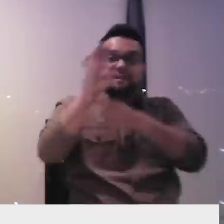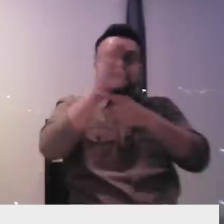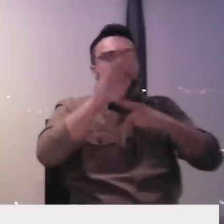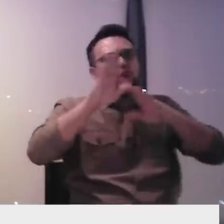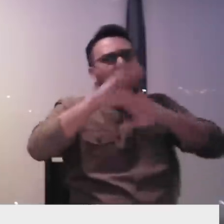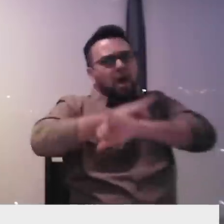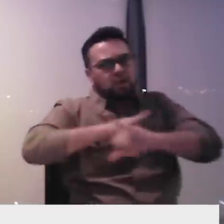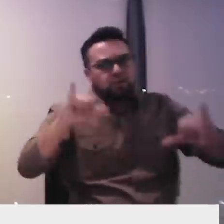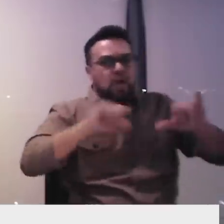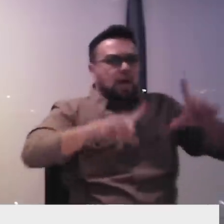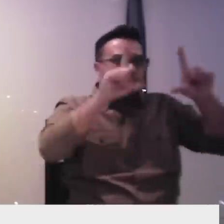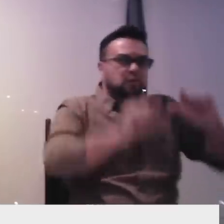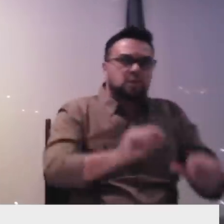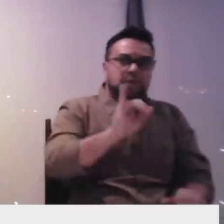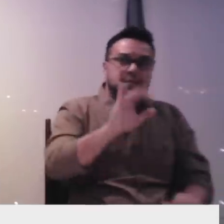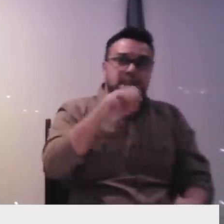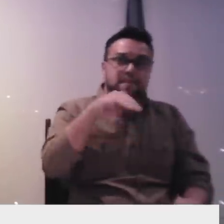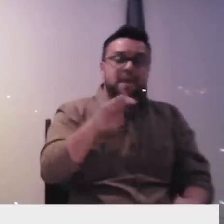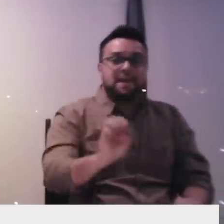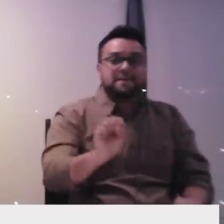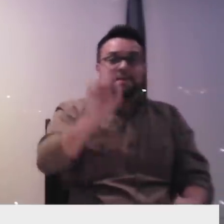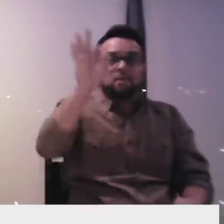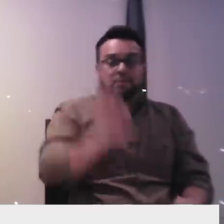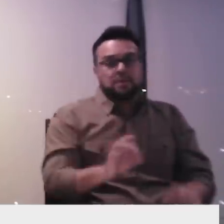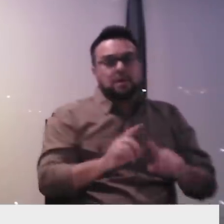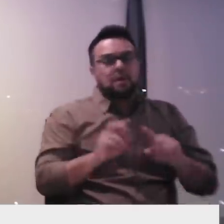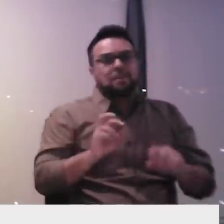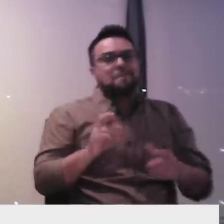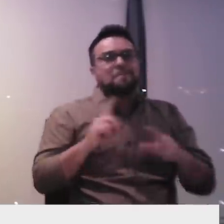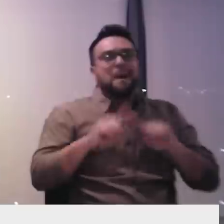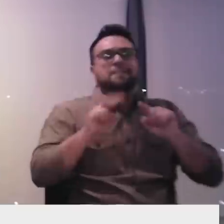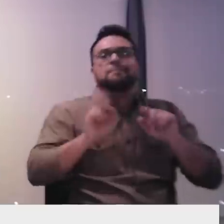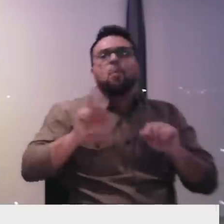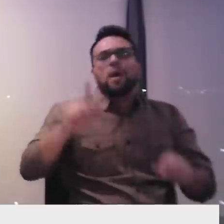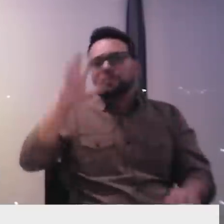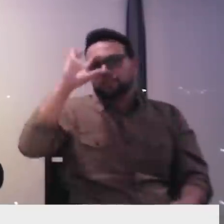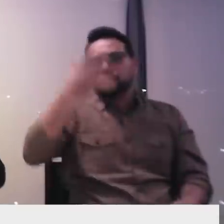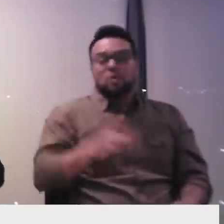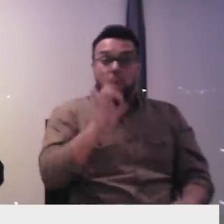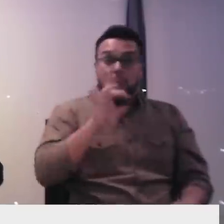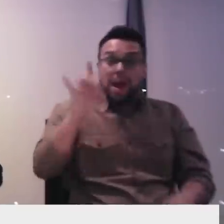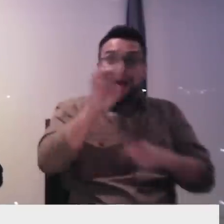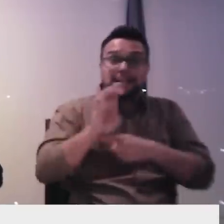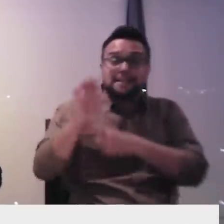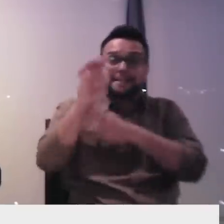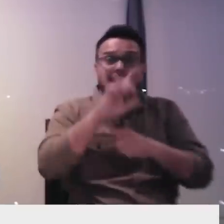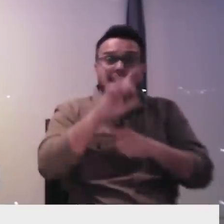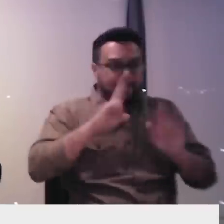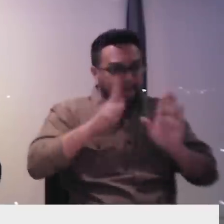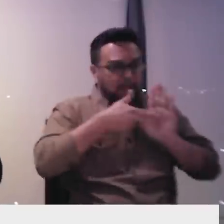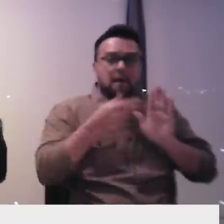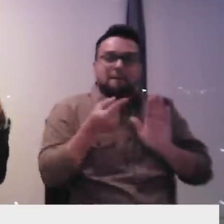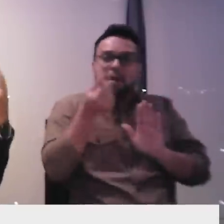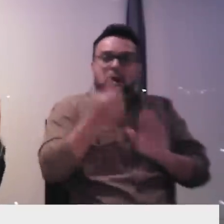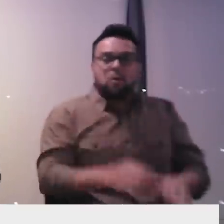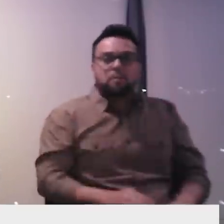do percentual do ICMS. Mas não é a solução. A solução é cada estado ter seu valor fixo. Eu não vou interferir. Rio de Janeiro,